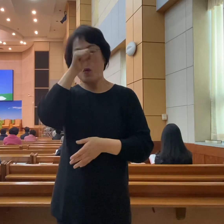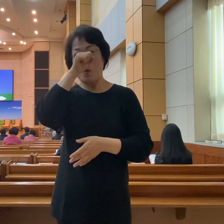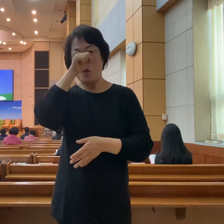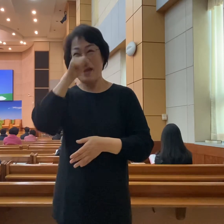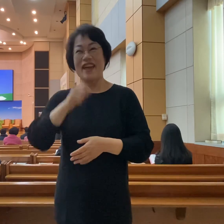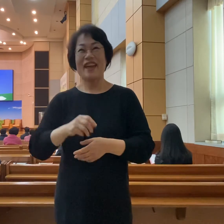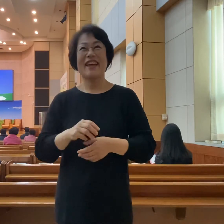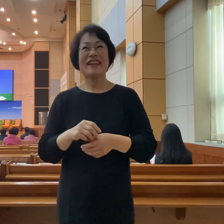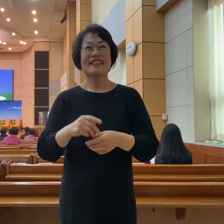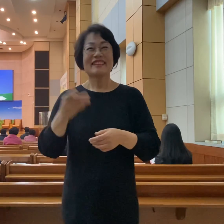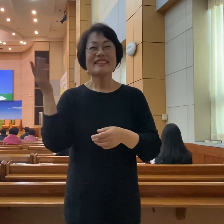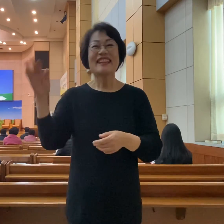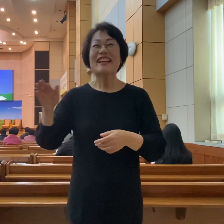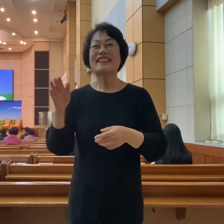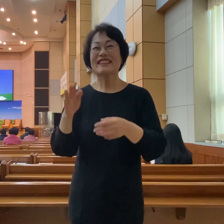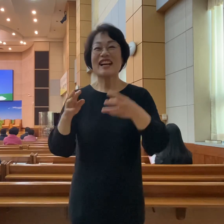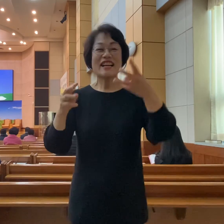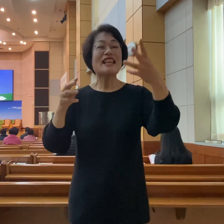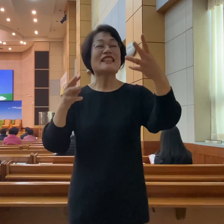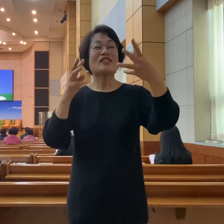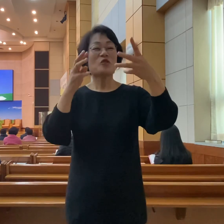삼겹살 기도합니다.